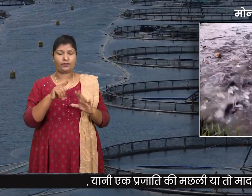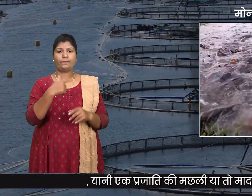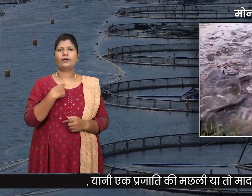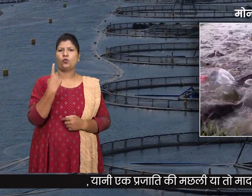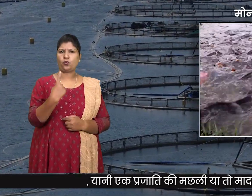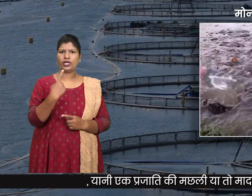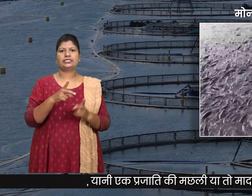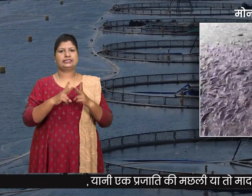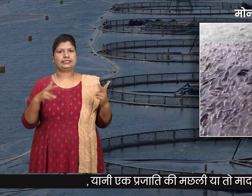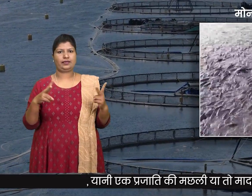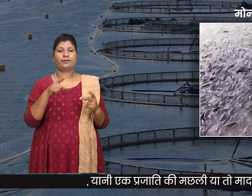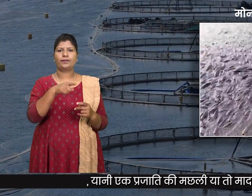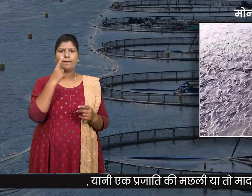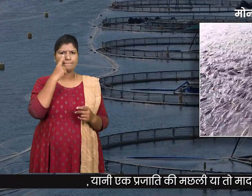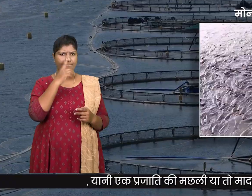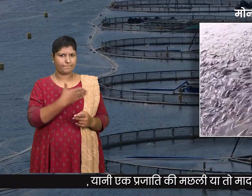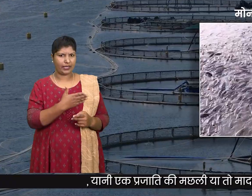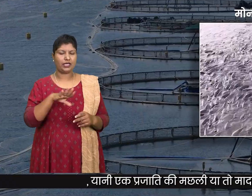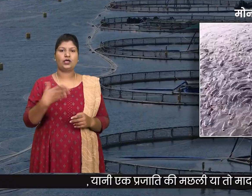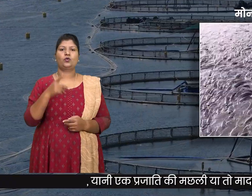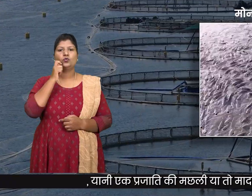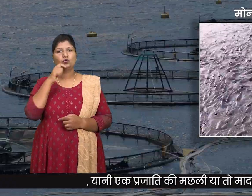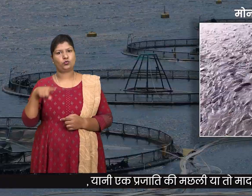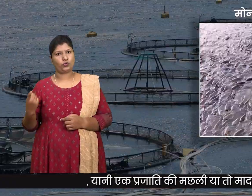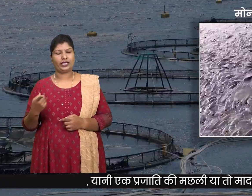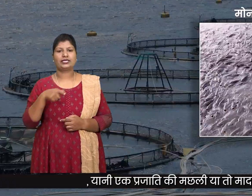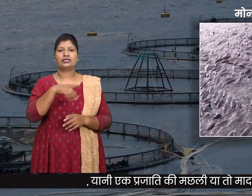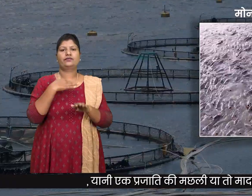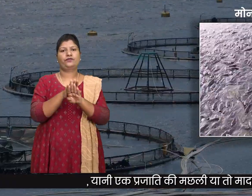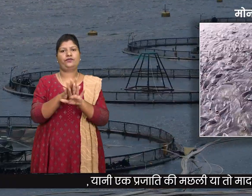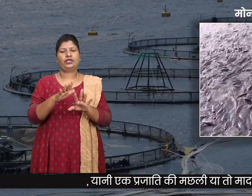यानी एक प्रजाति की मछली या तो मादा या नर।